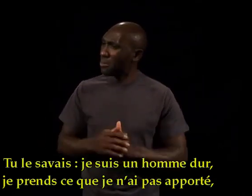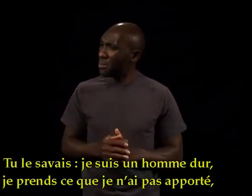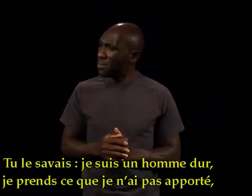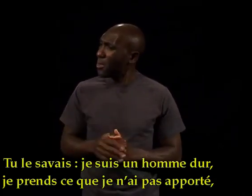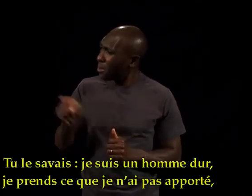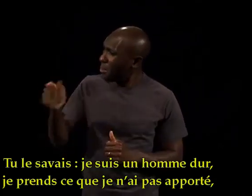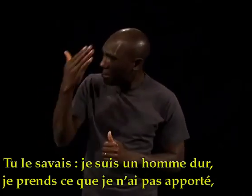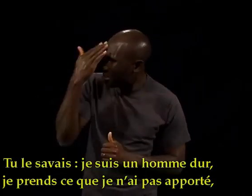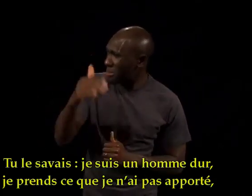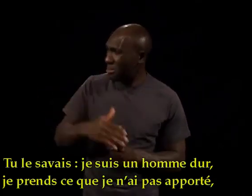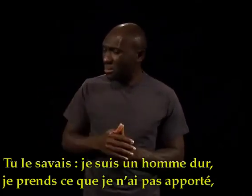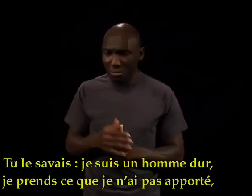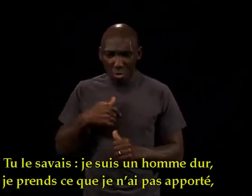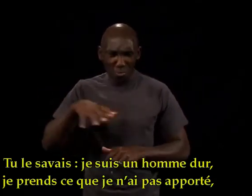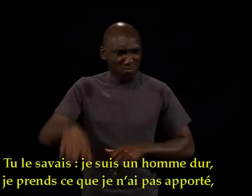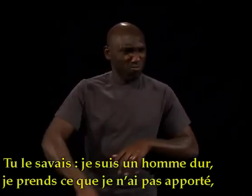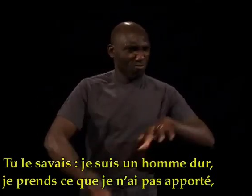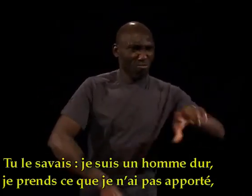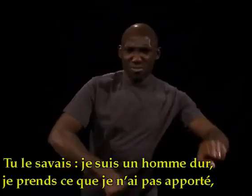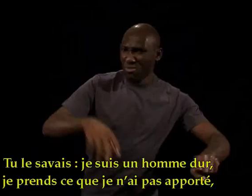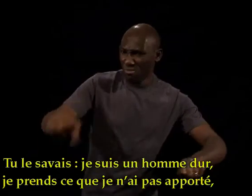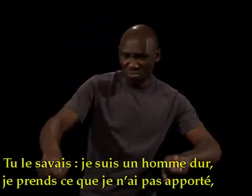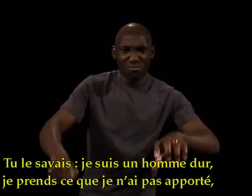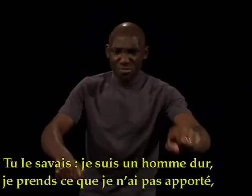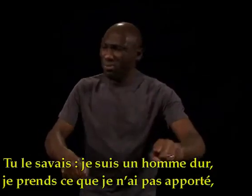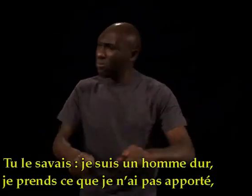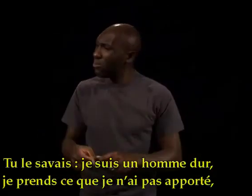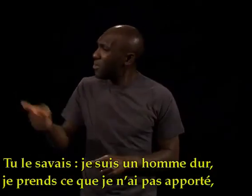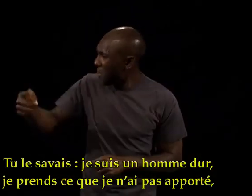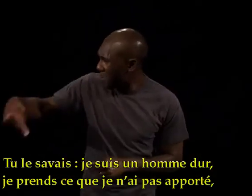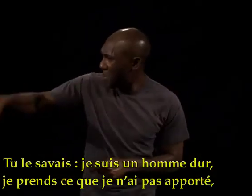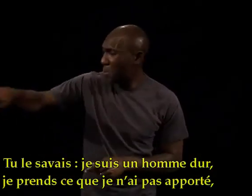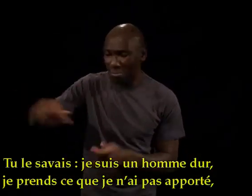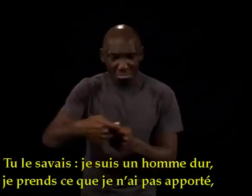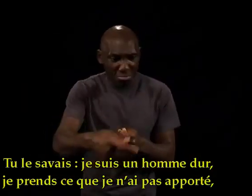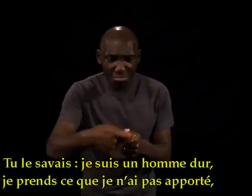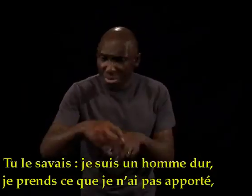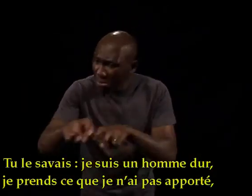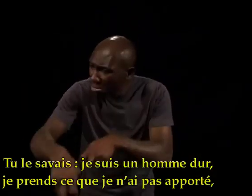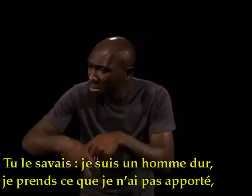Je prends ce que je n'ai pas apporté. Je récolte ce que je n'ai pas semé.